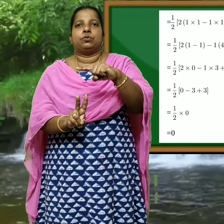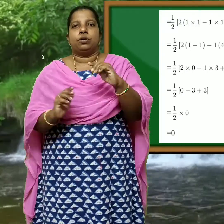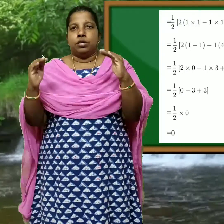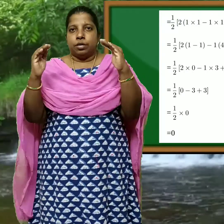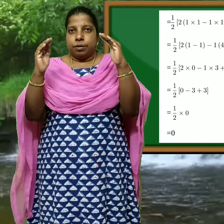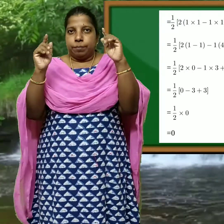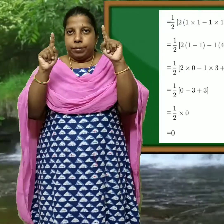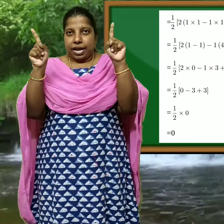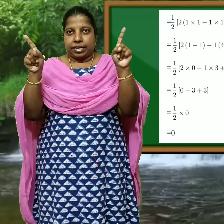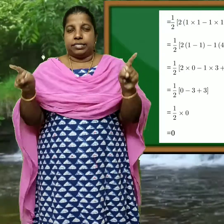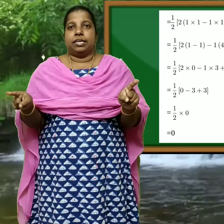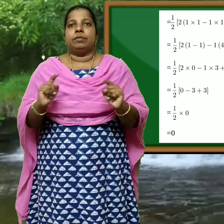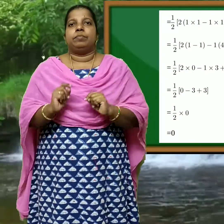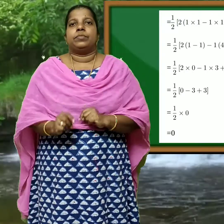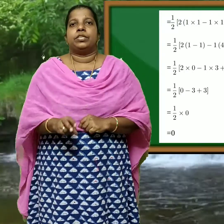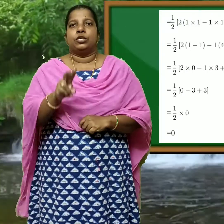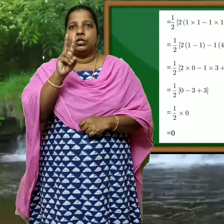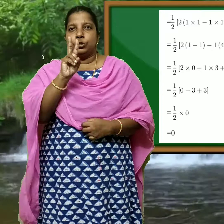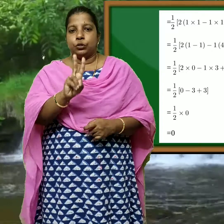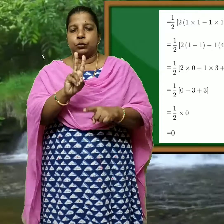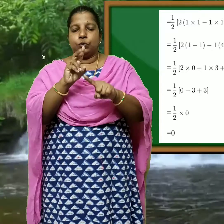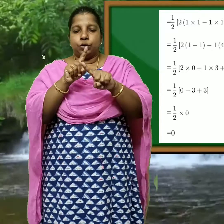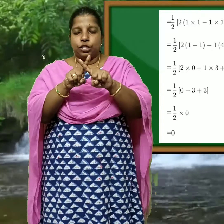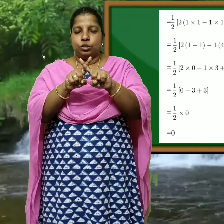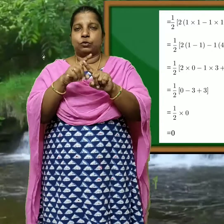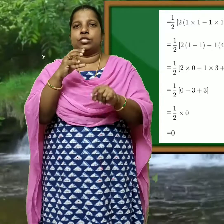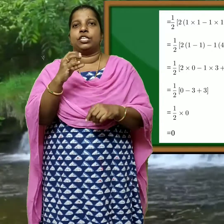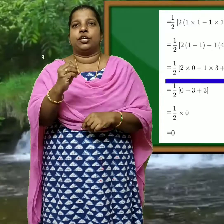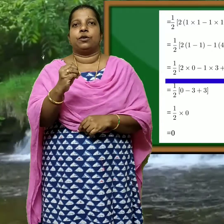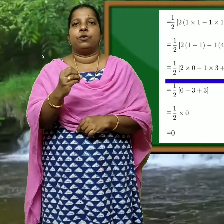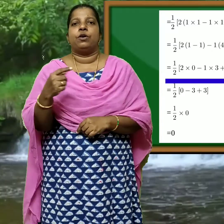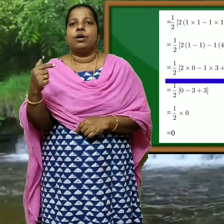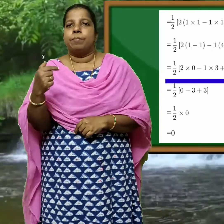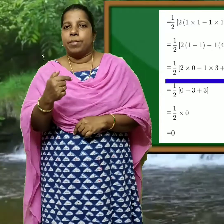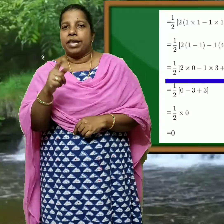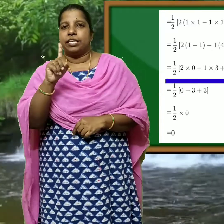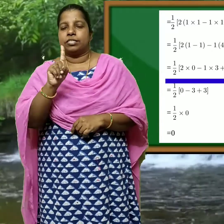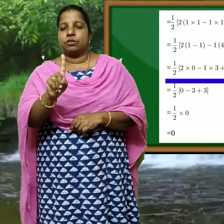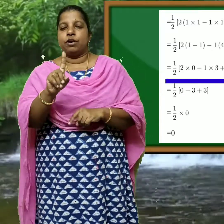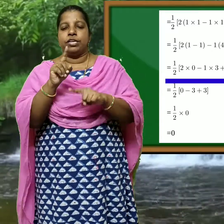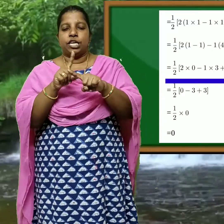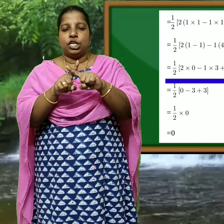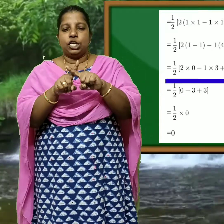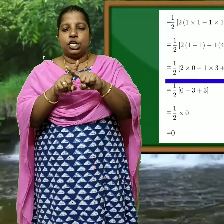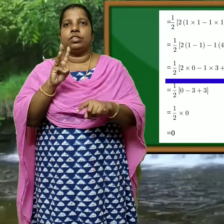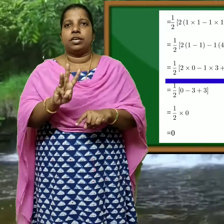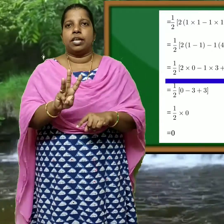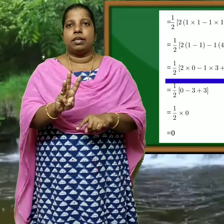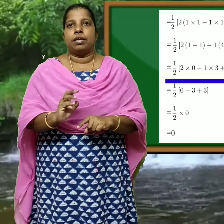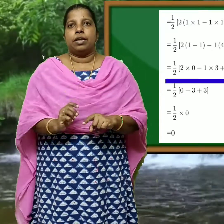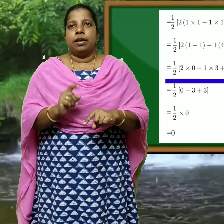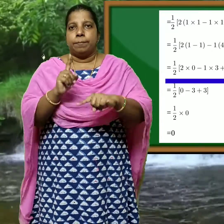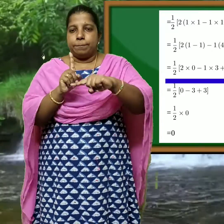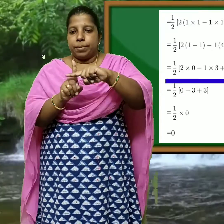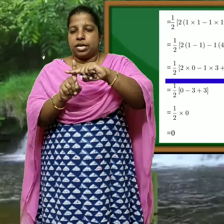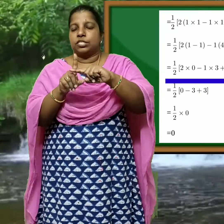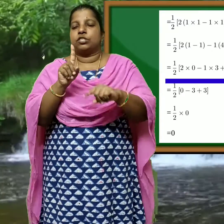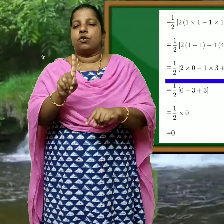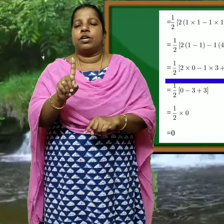equal to 1 divided by 2 ബ്രാക്കറ്റിൽ 2 into 0 minus 1 into 3 plus